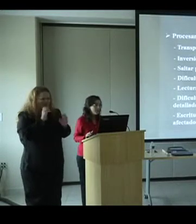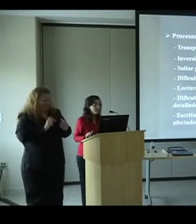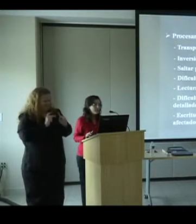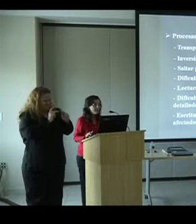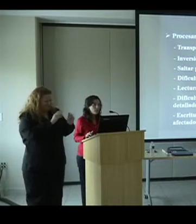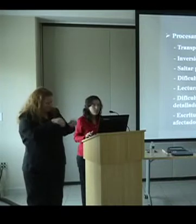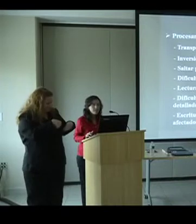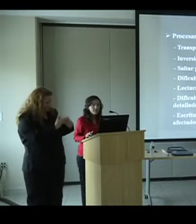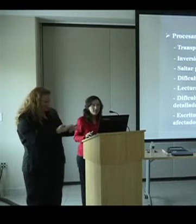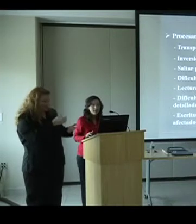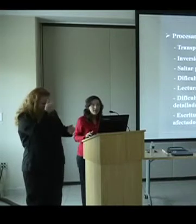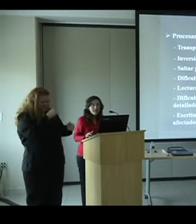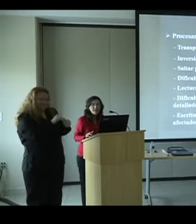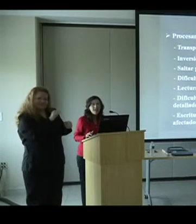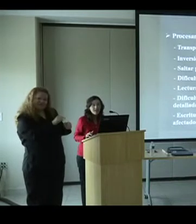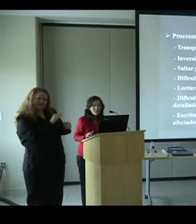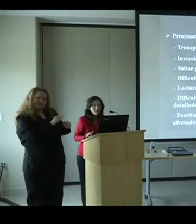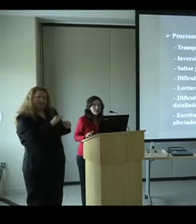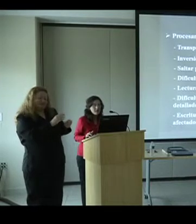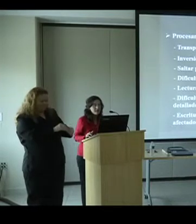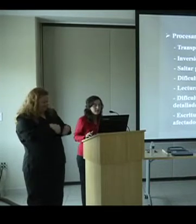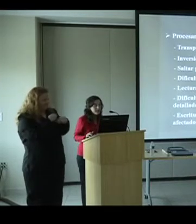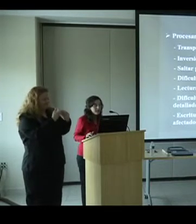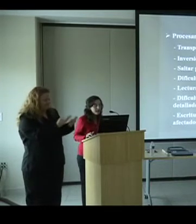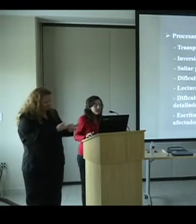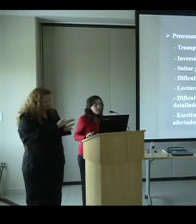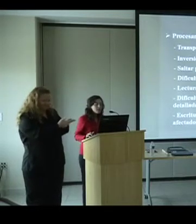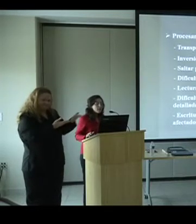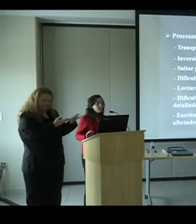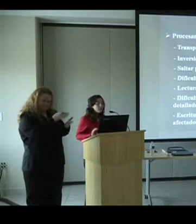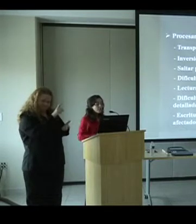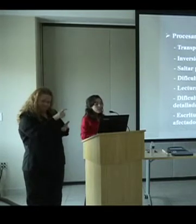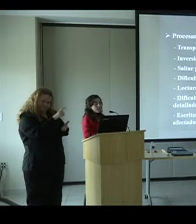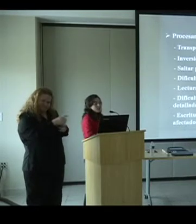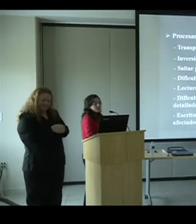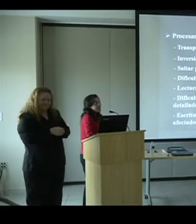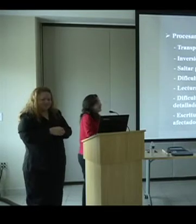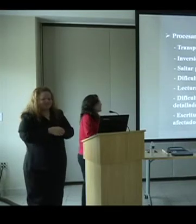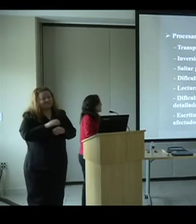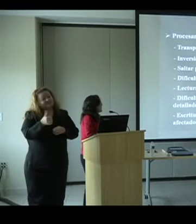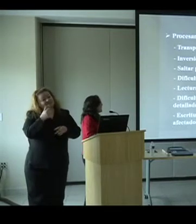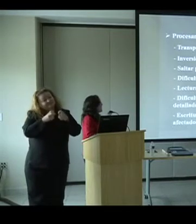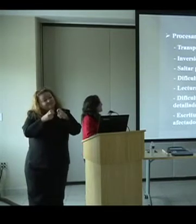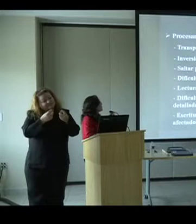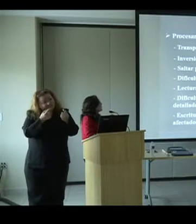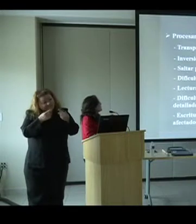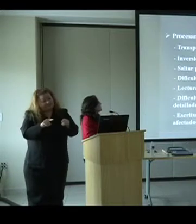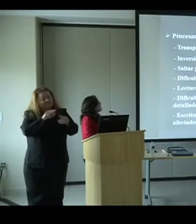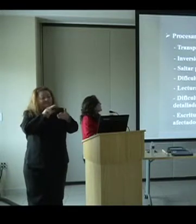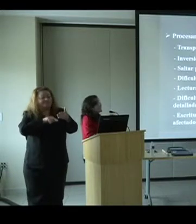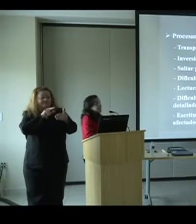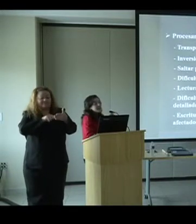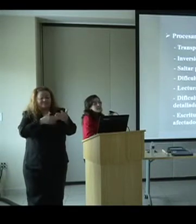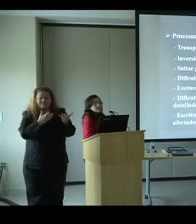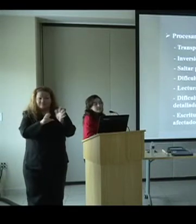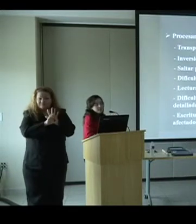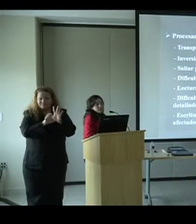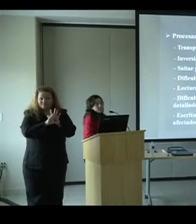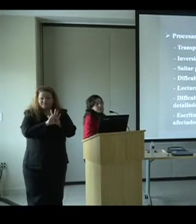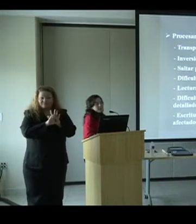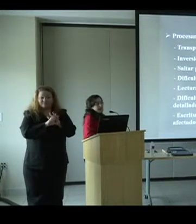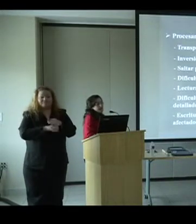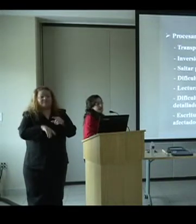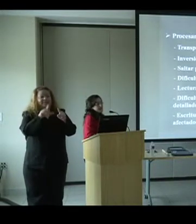oportunidad solamente acuérdense se trata de darles las herramientas otra otro problema que puede suceder en la lectura es la